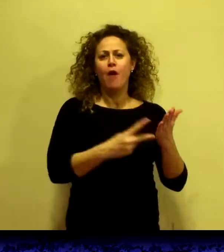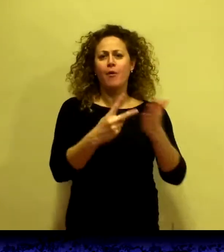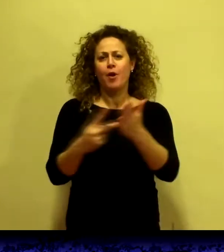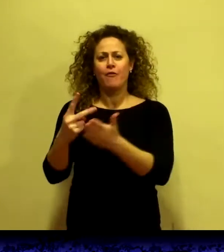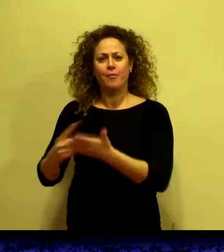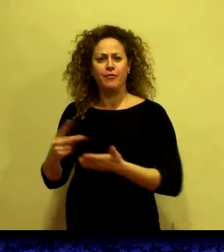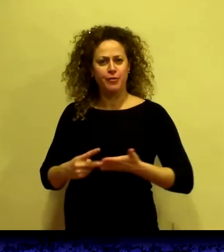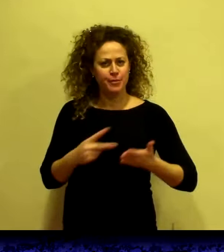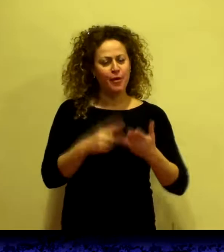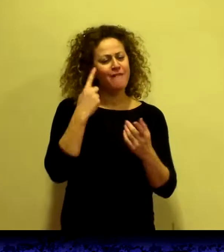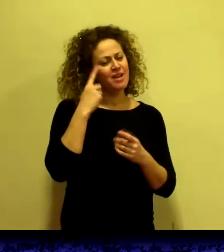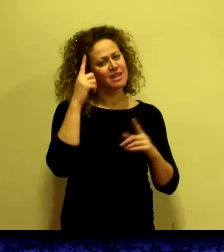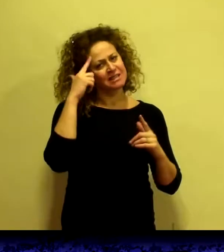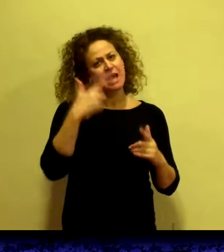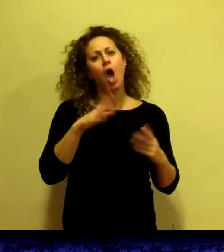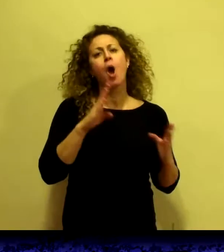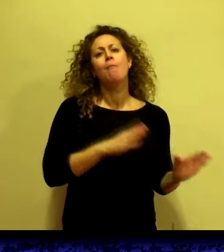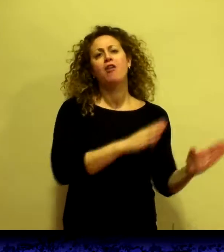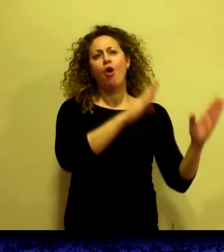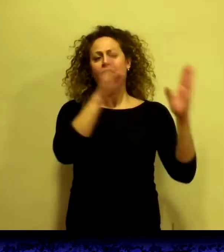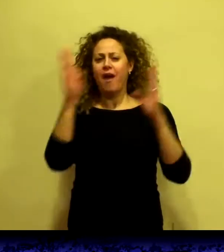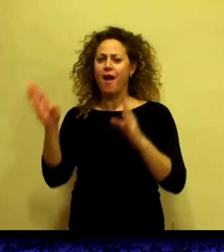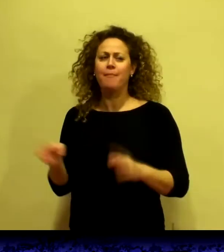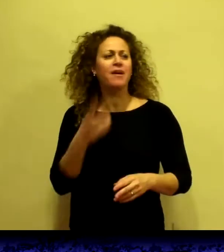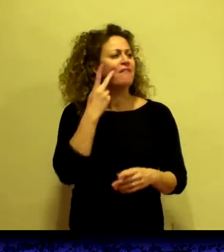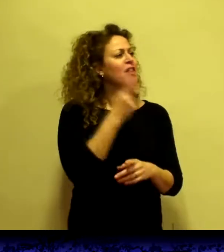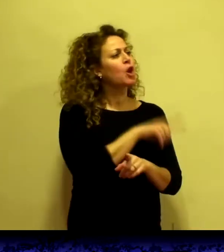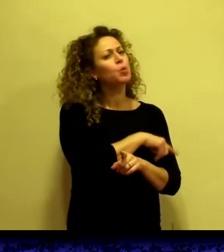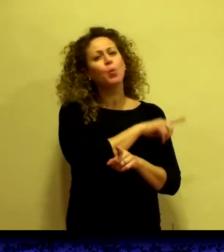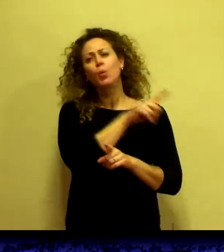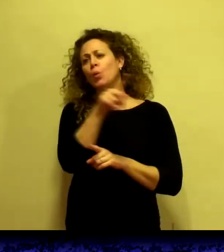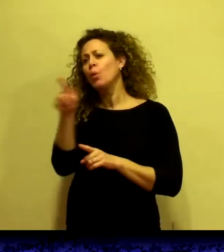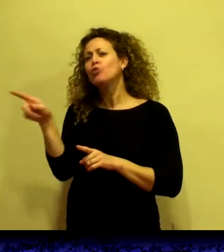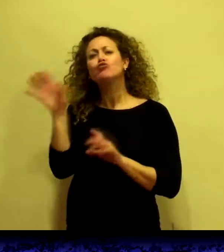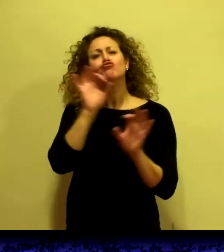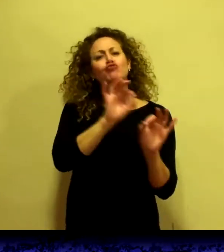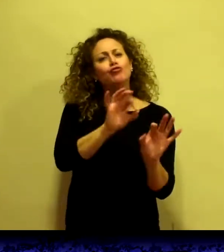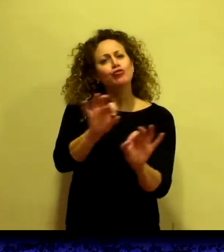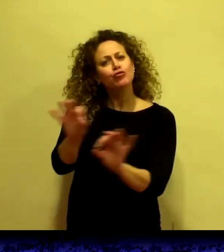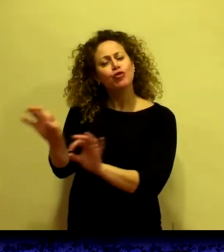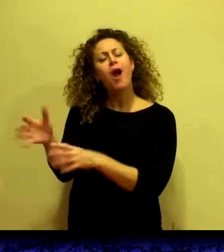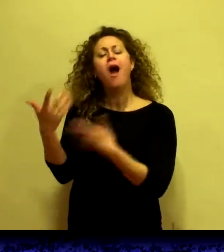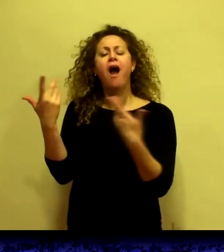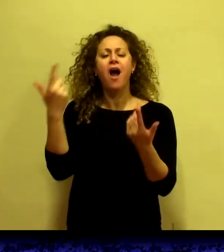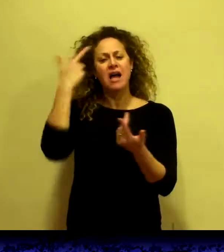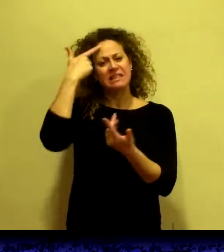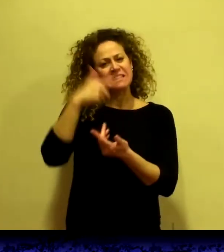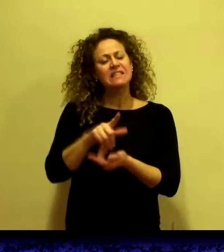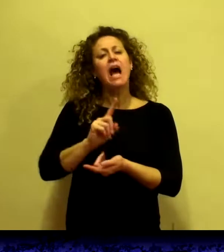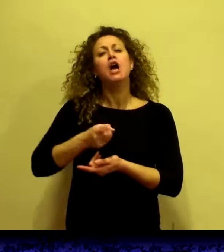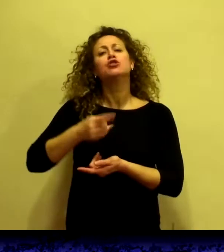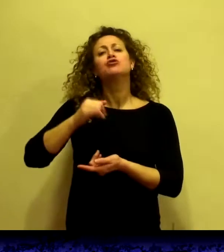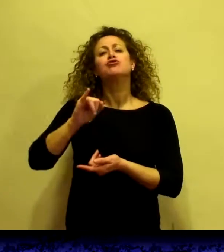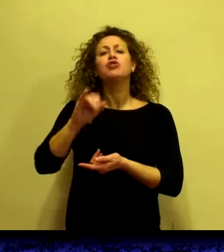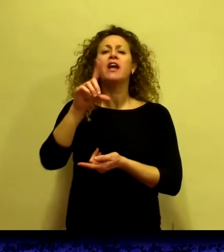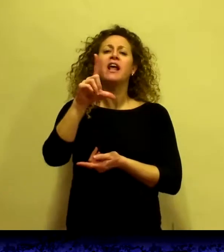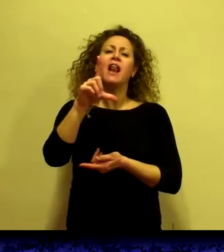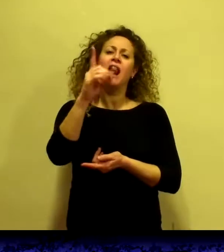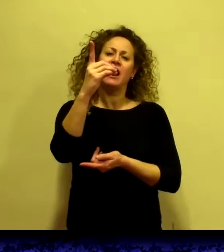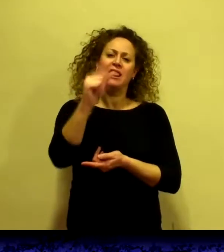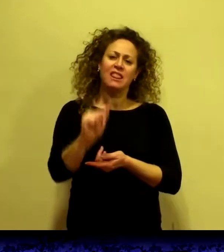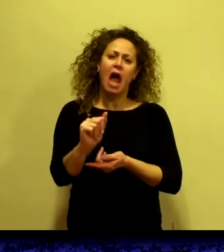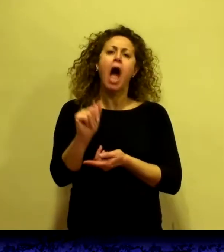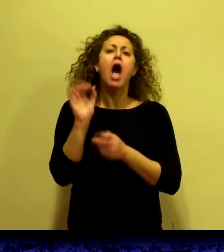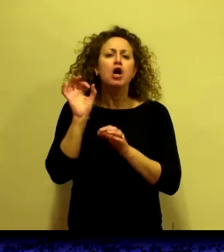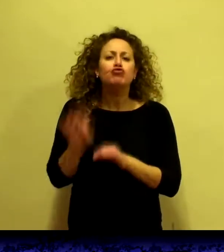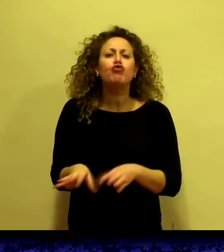panoramica generale su quello che saranno poi le attività della Gilda. Andiamo a giocare alla Wii U. Abbiamo Mario Kart.